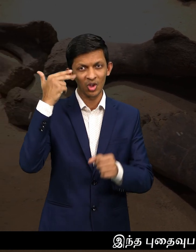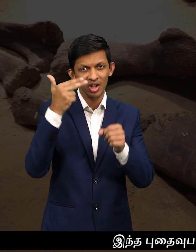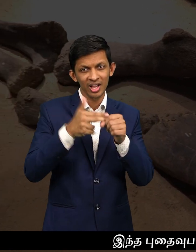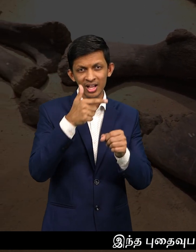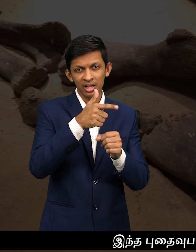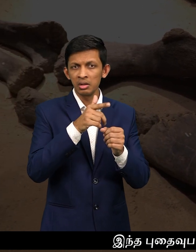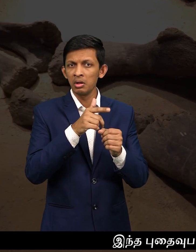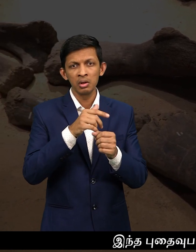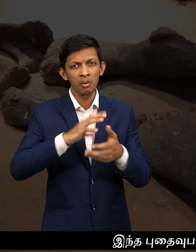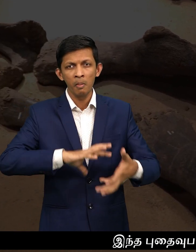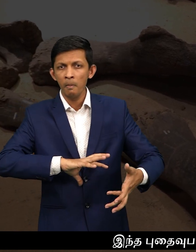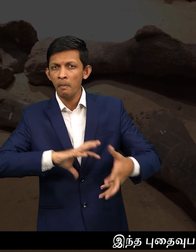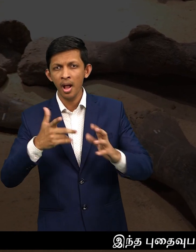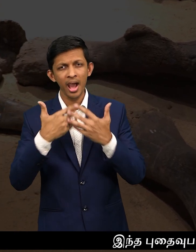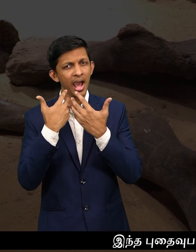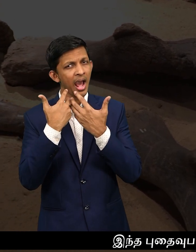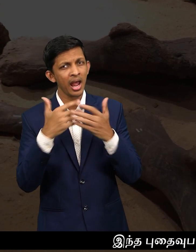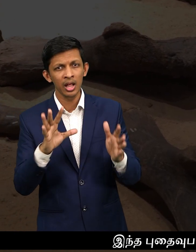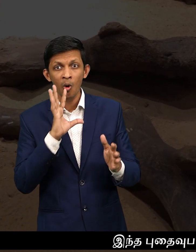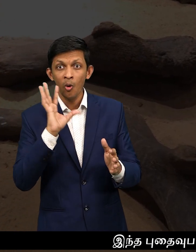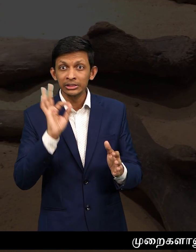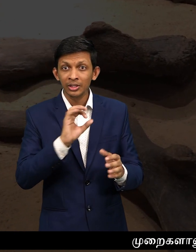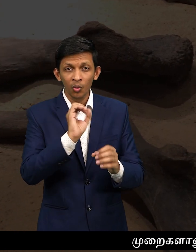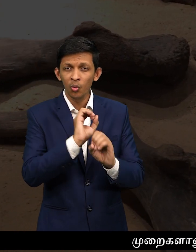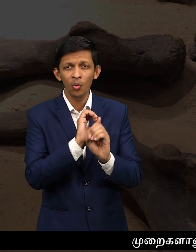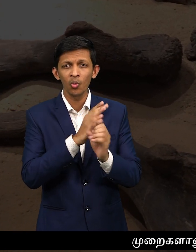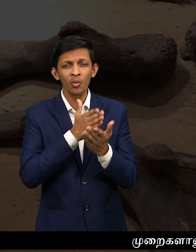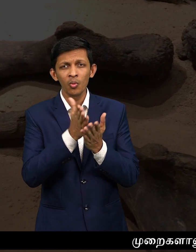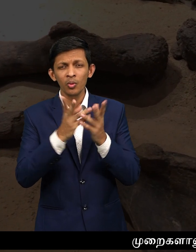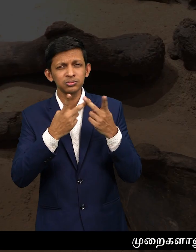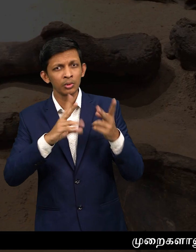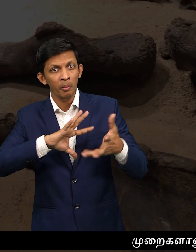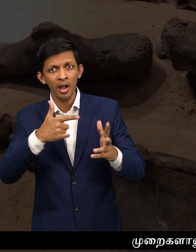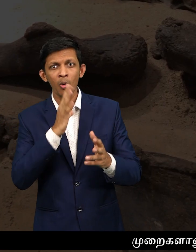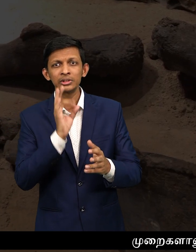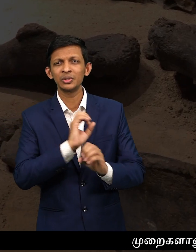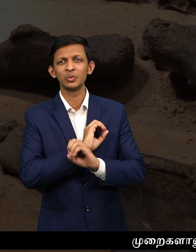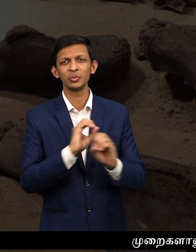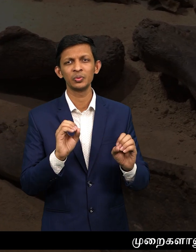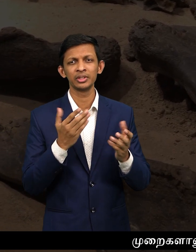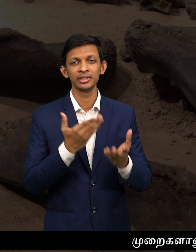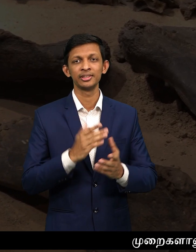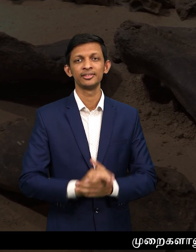இந்த புதைவு படிவ எரிபொருட்கள் எந்த செயற்கை முறைகளாலும் மீண்டும் உருவாக்க முடியாது.